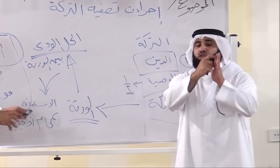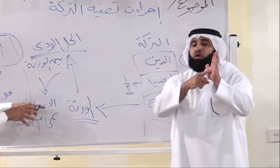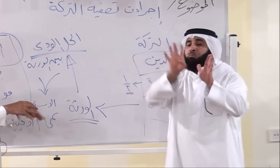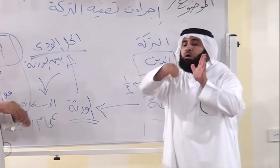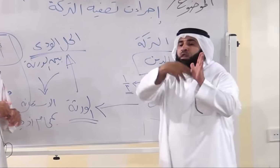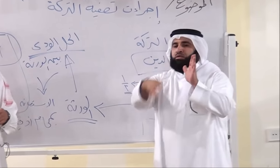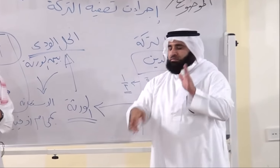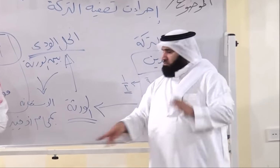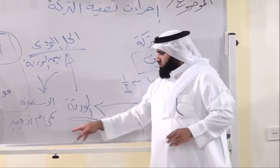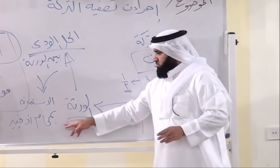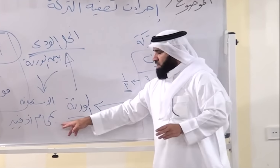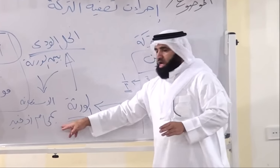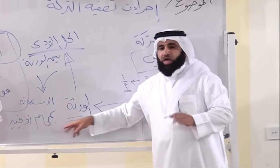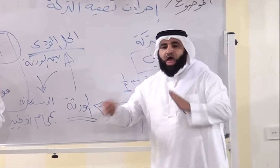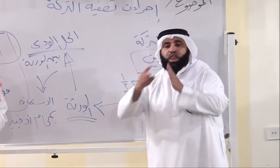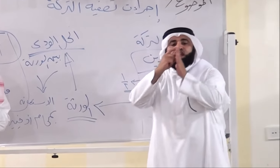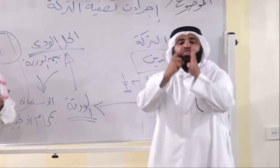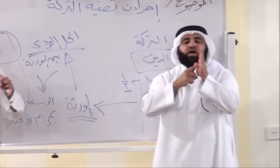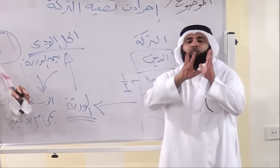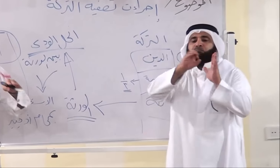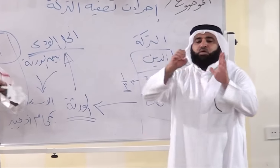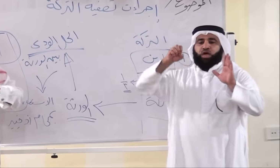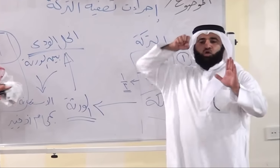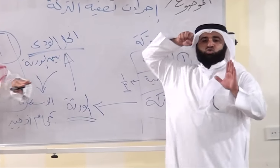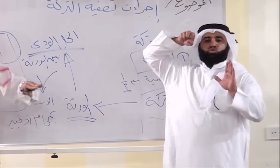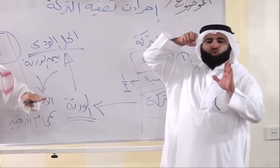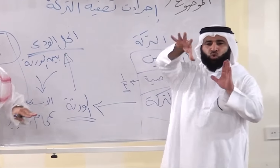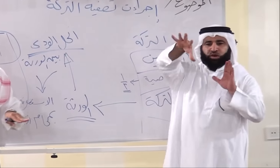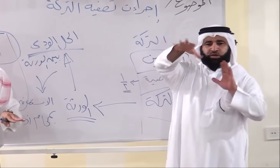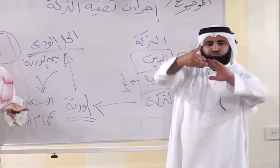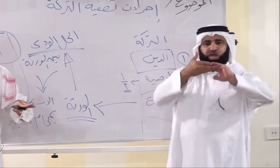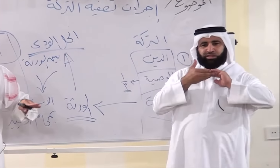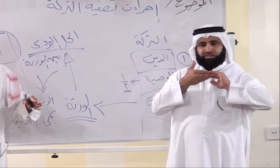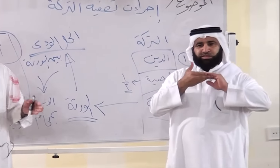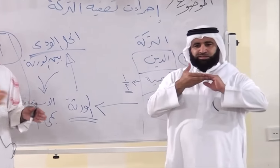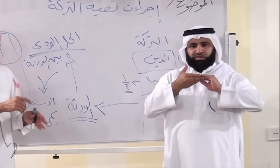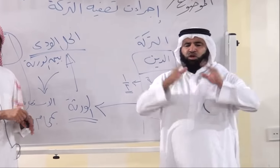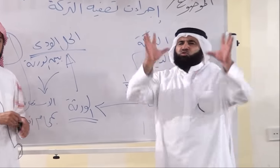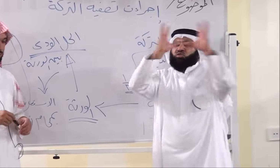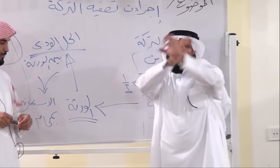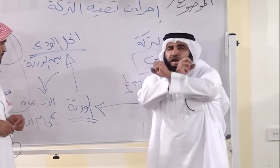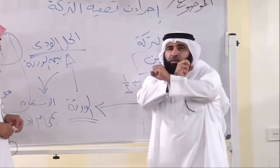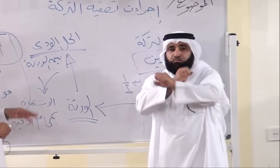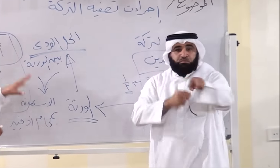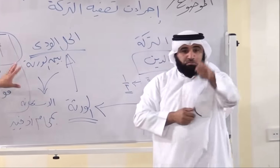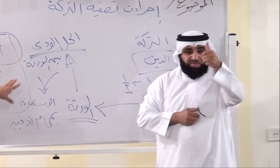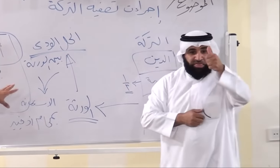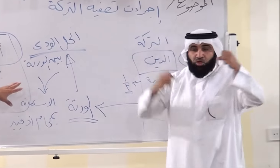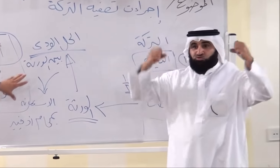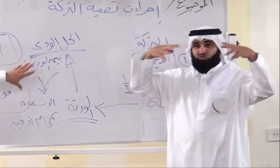المحامي هذا عباره مثل الكشاف، مثل الإناره اللي حتى تكون اجراءاتهم سليمه.